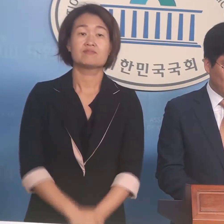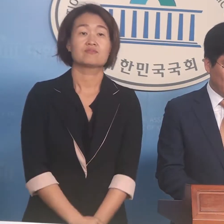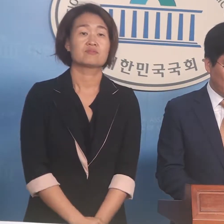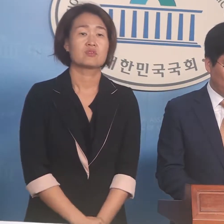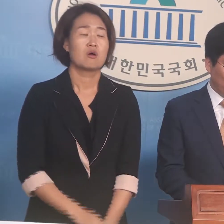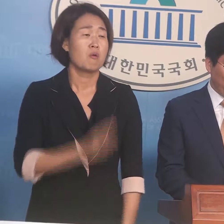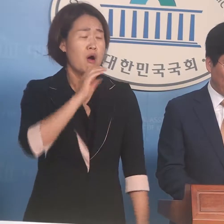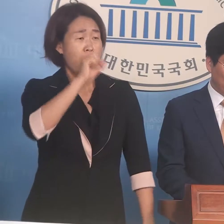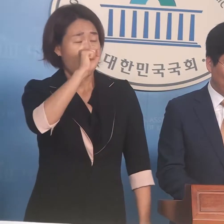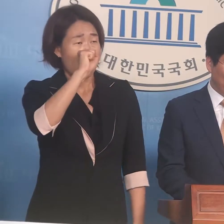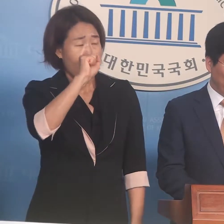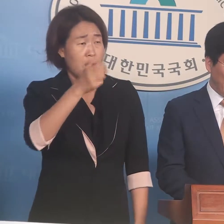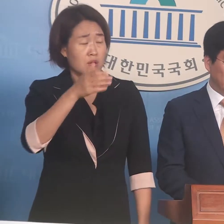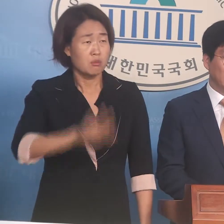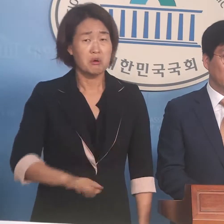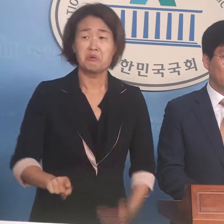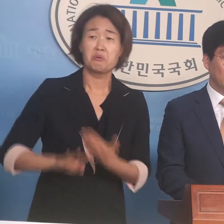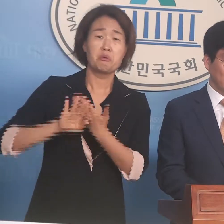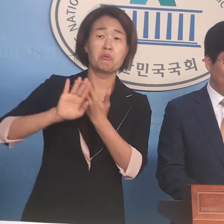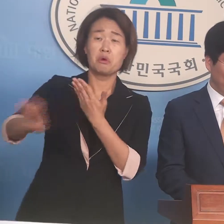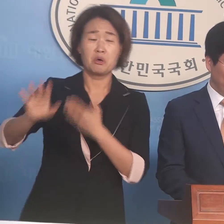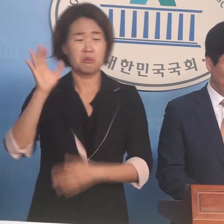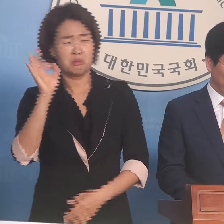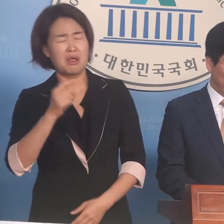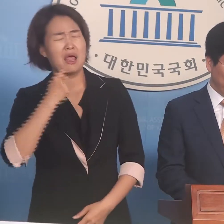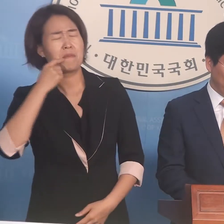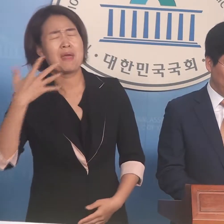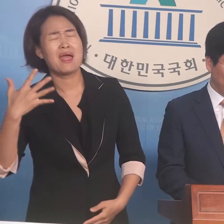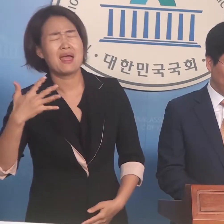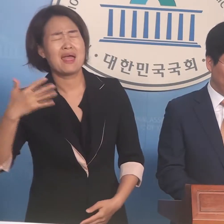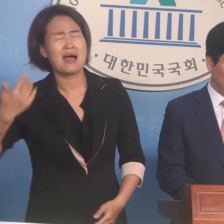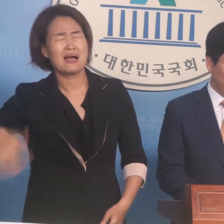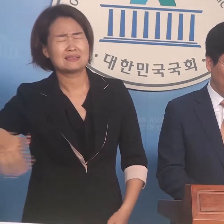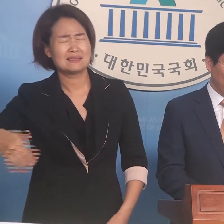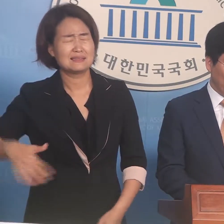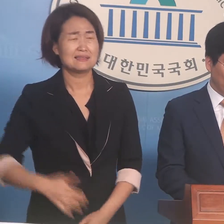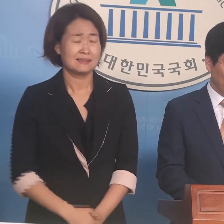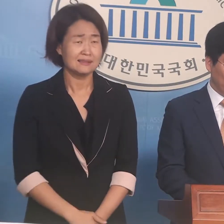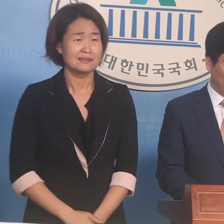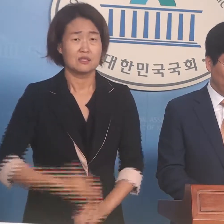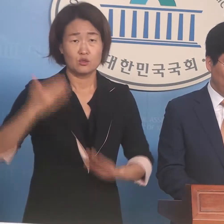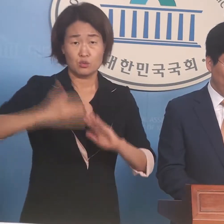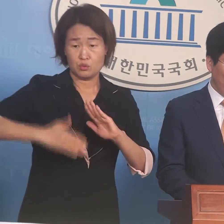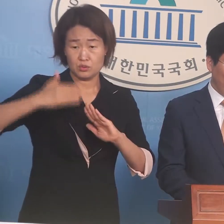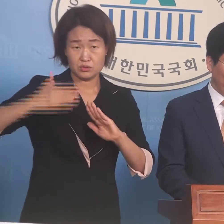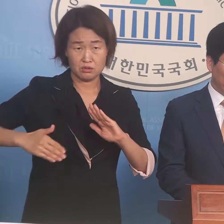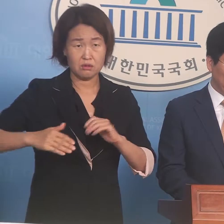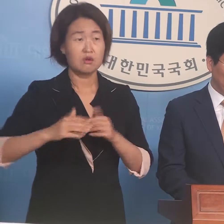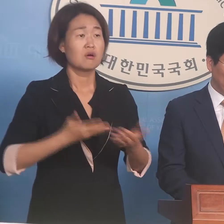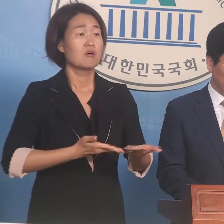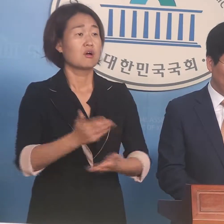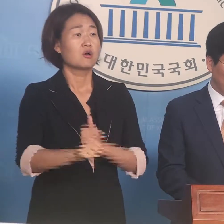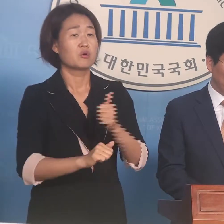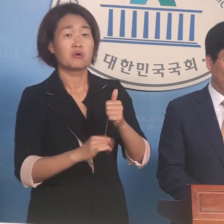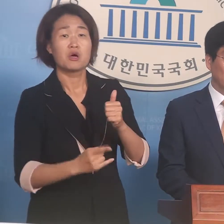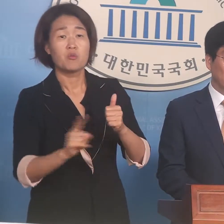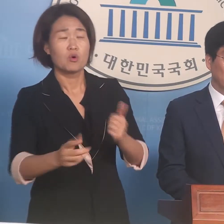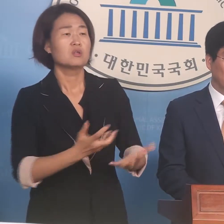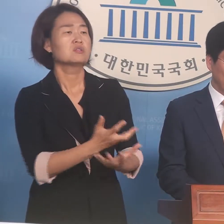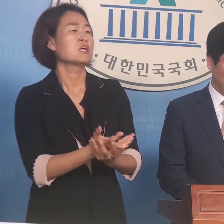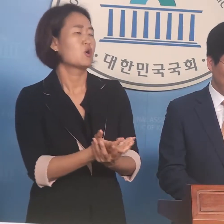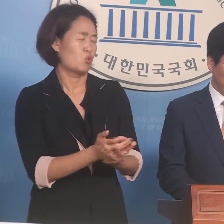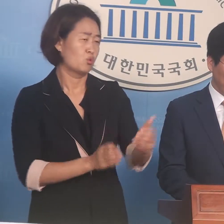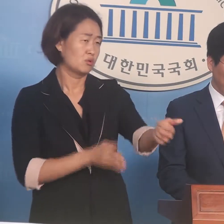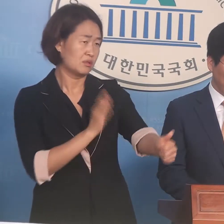아무리 나아졌다 해도 밖에서 보면 아직 미진한 부분이 있습니다. 우선 공정위는 법원의 자료 제출 요구에